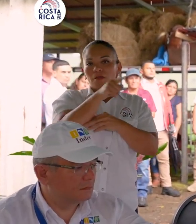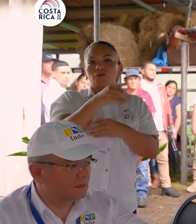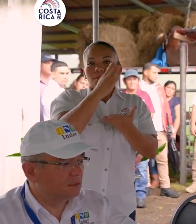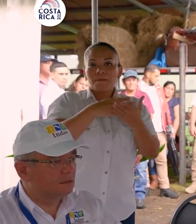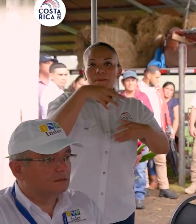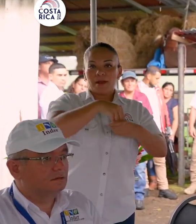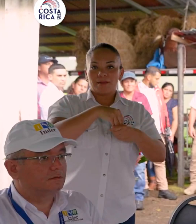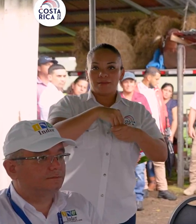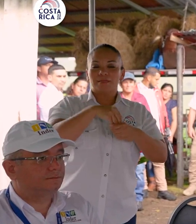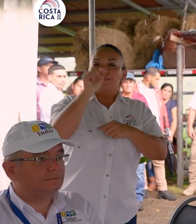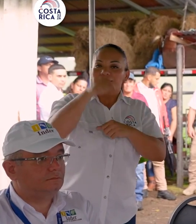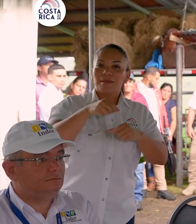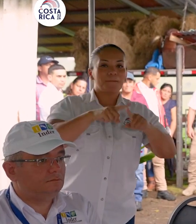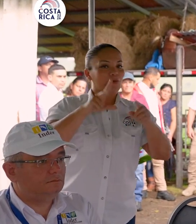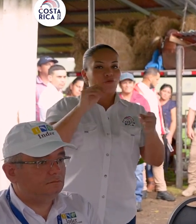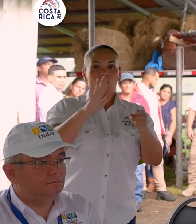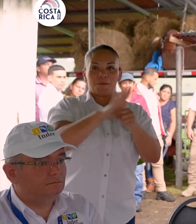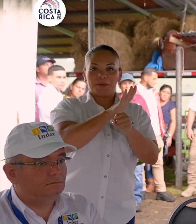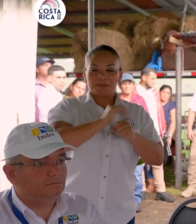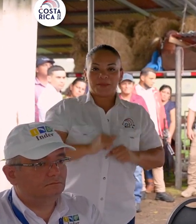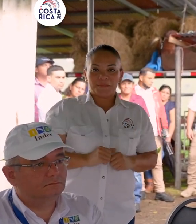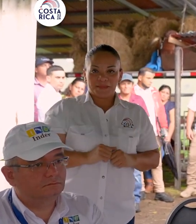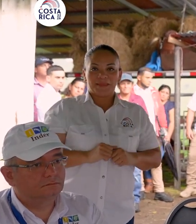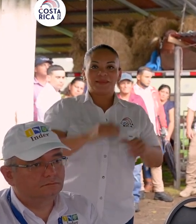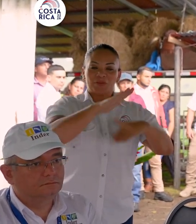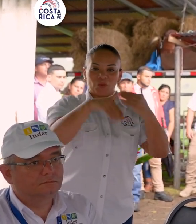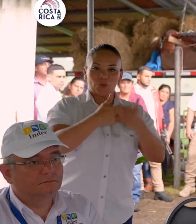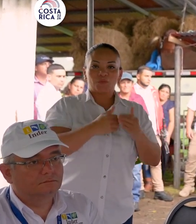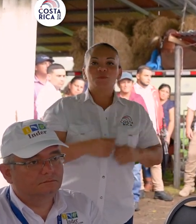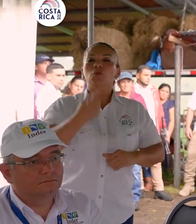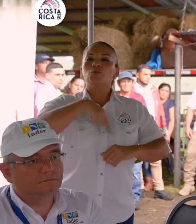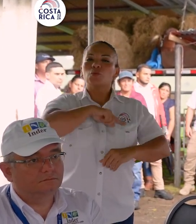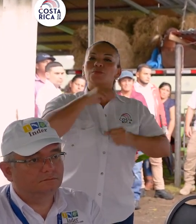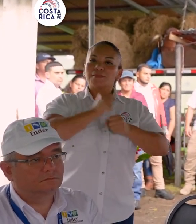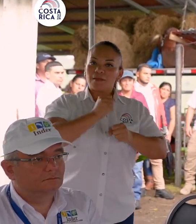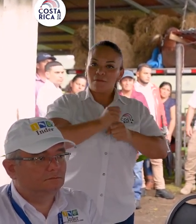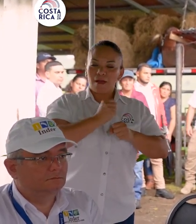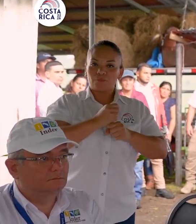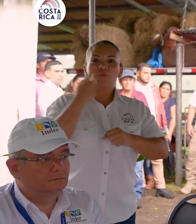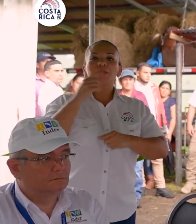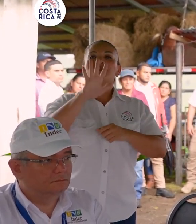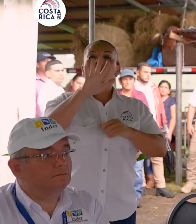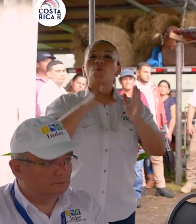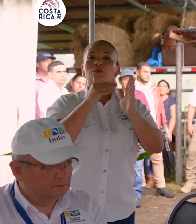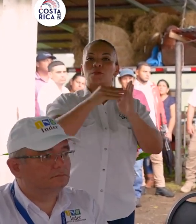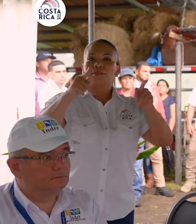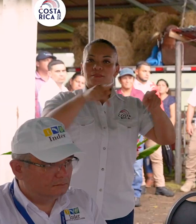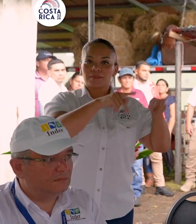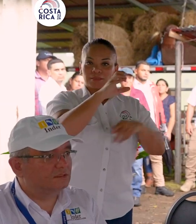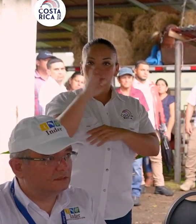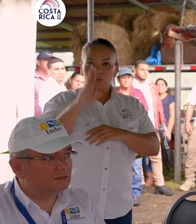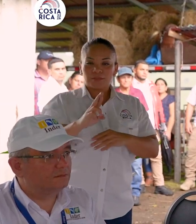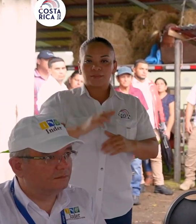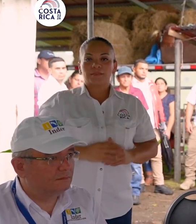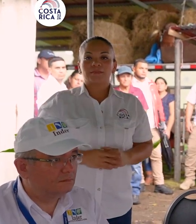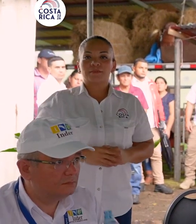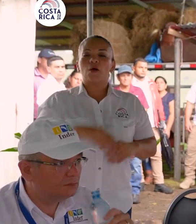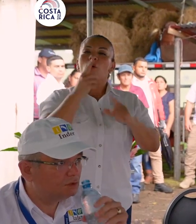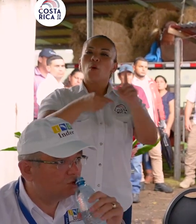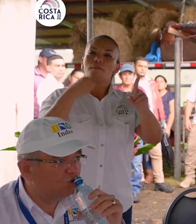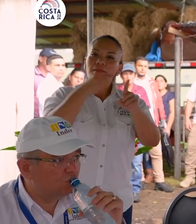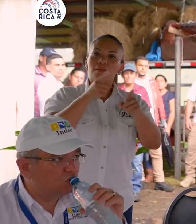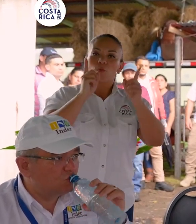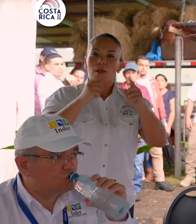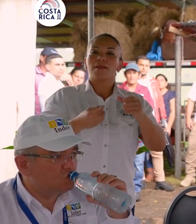de, pero no la totalidad de. Nosotros trabajamos para 5 millones de costarricenses. Y el objetivo